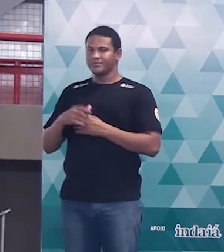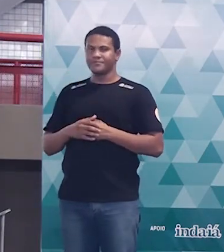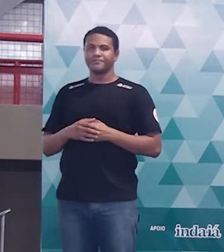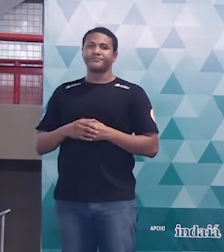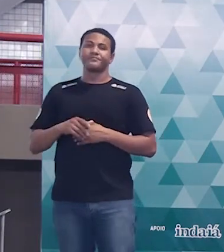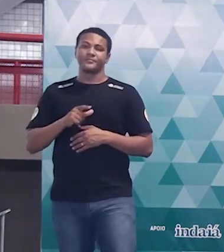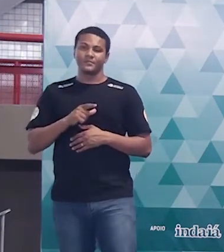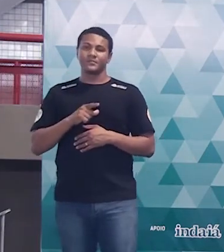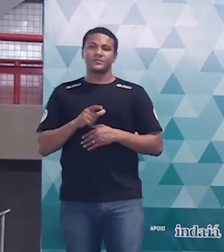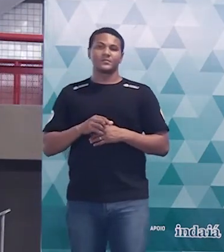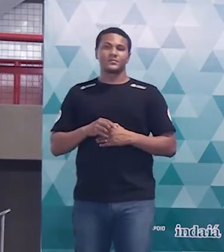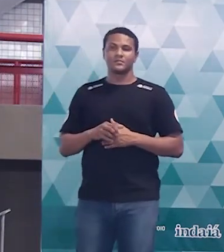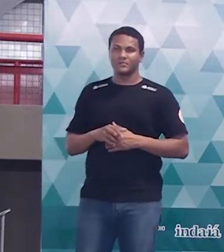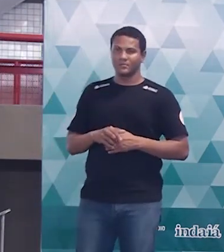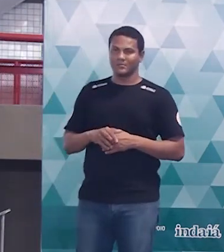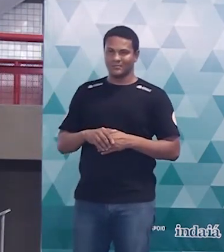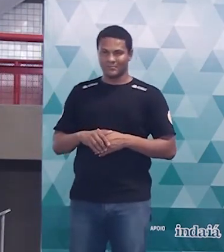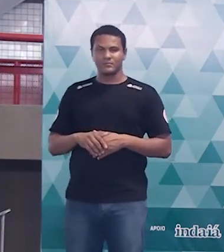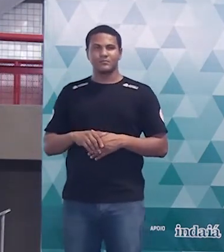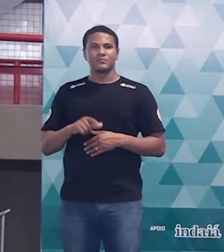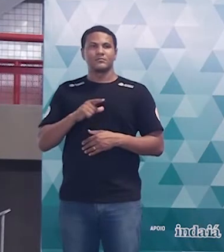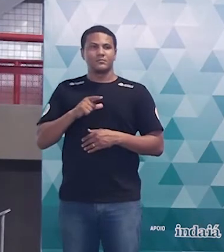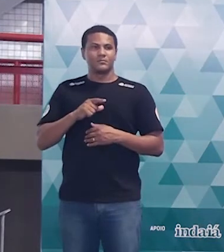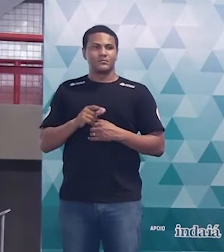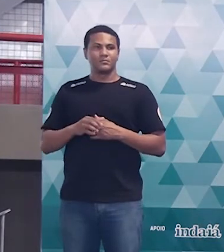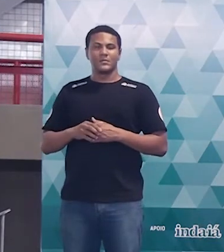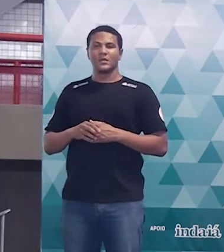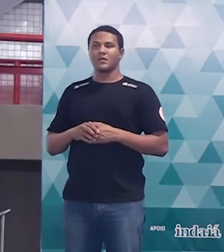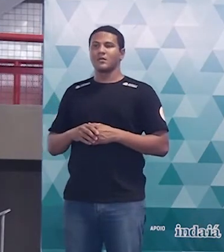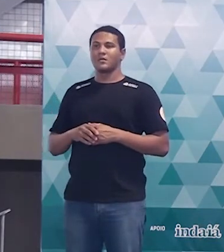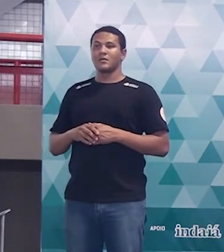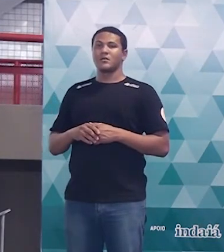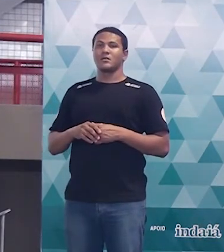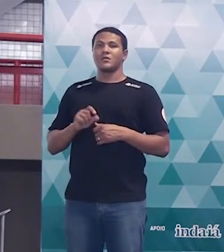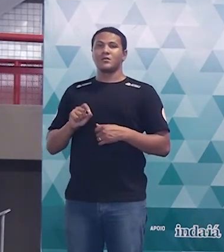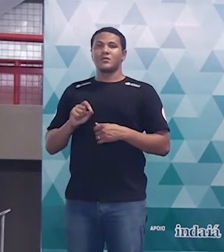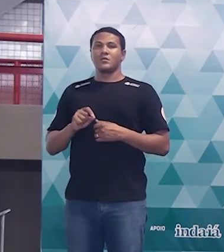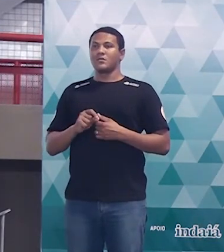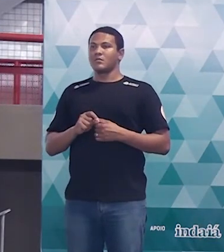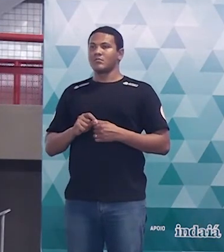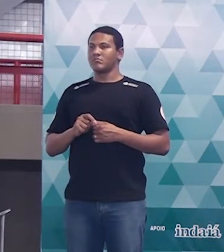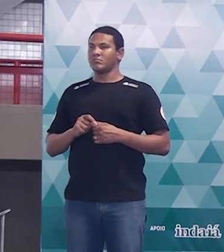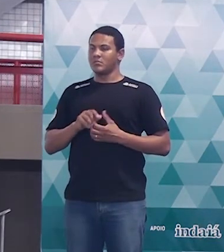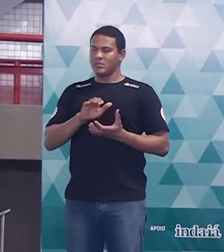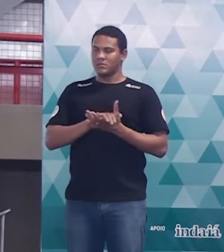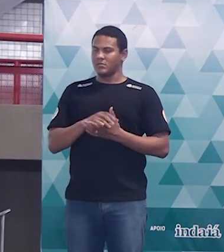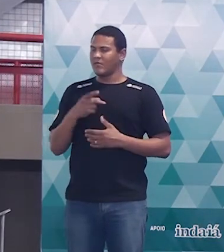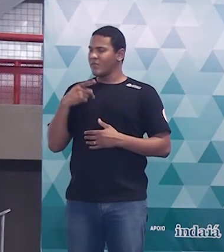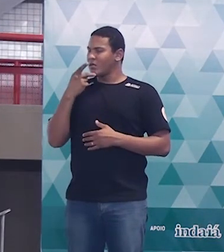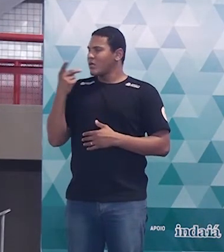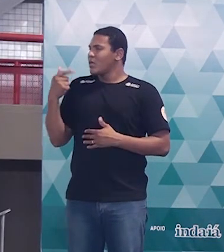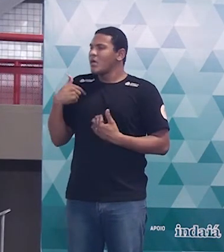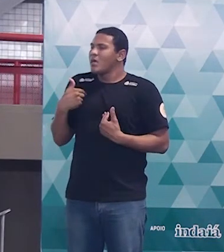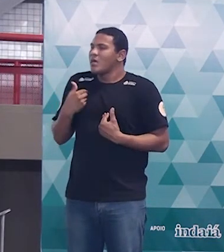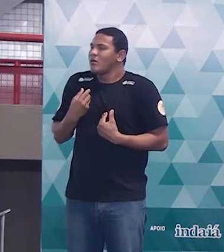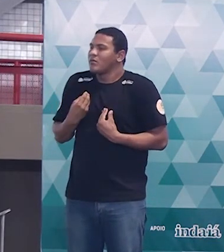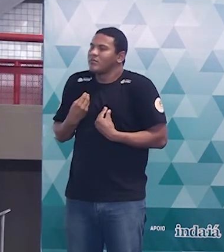muito apaixonado, que um fala assim, ó, meu amor, eu vivo em função de